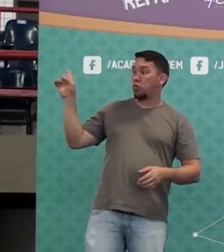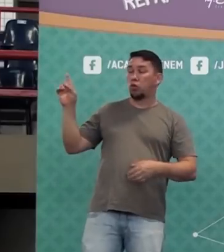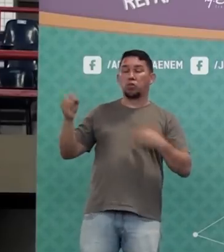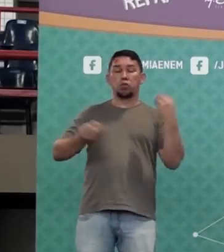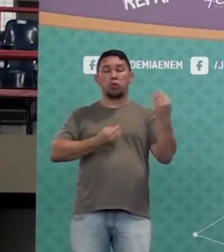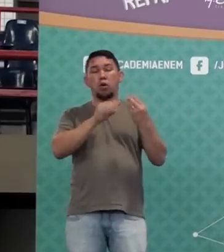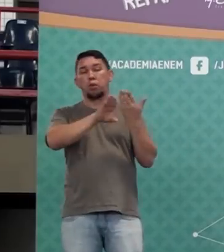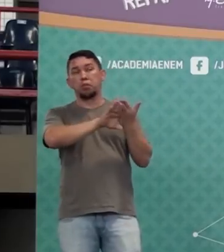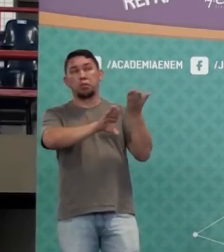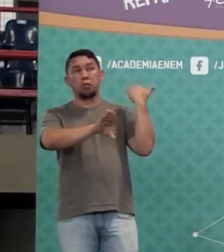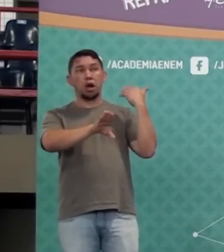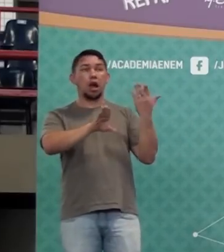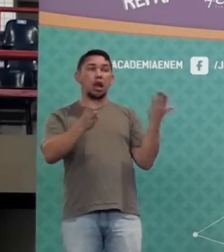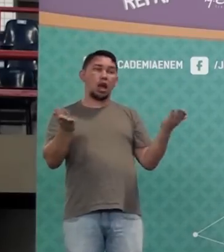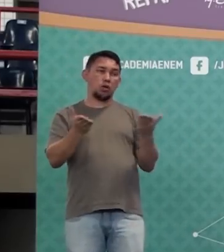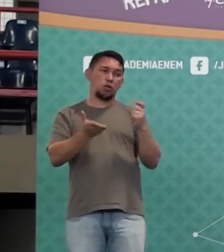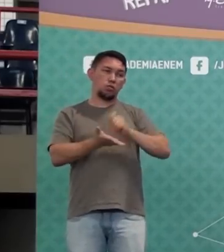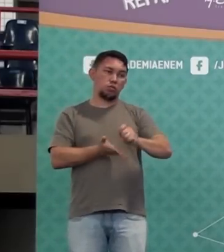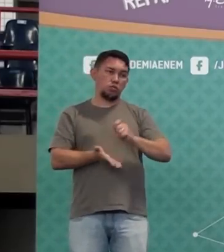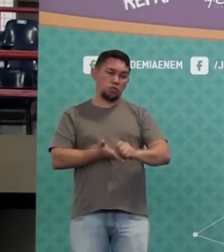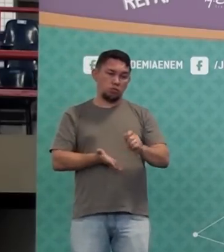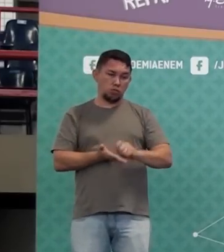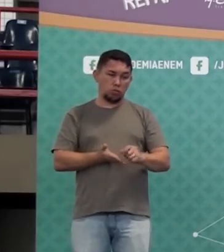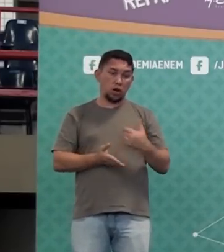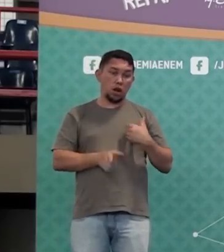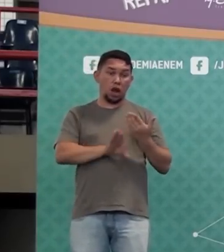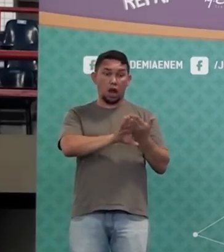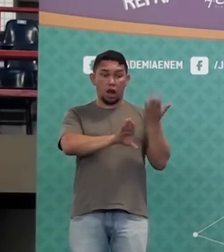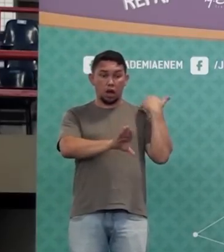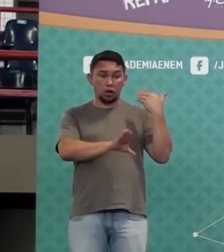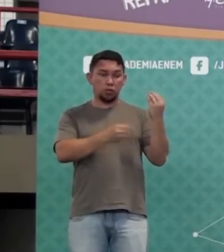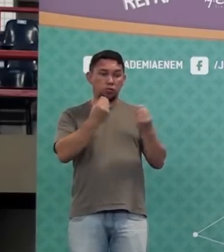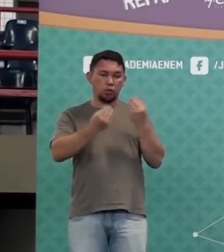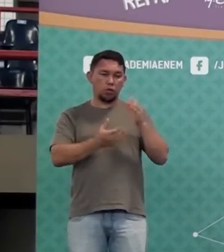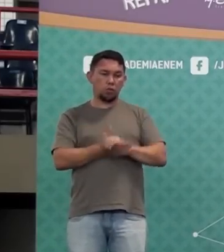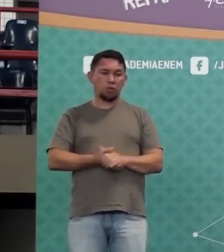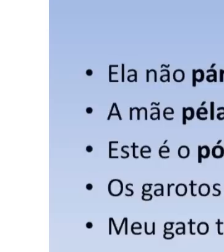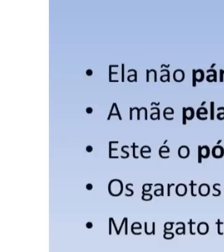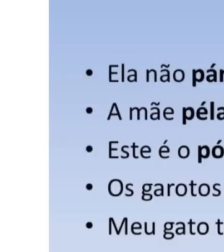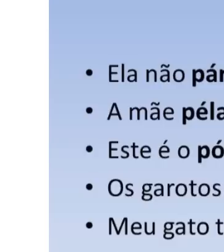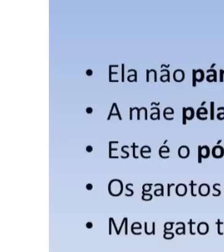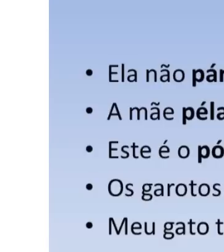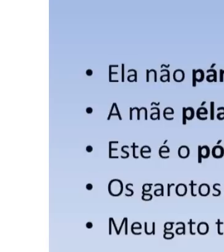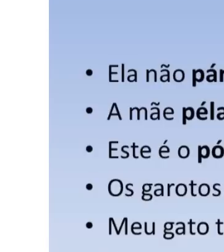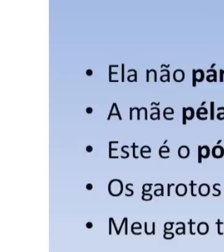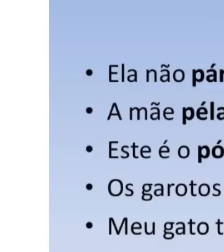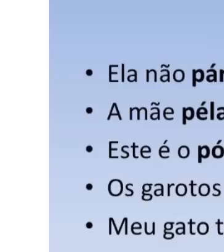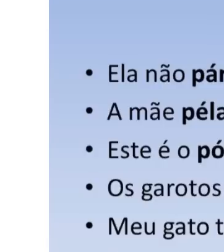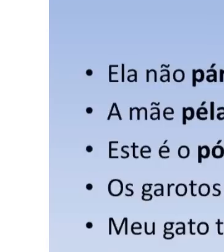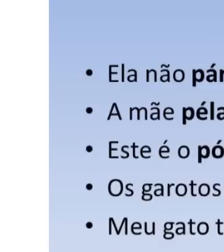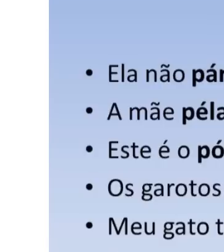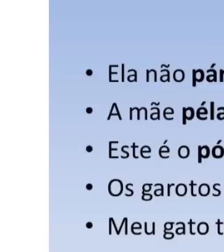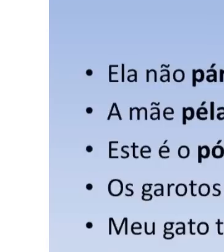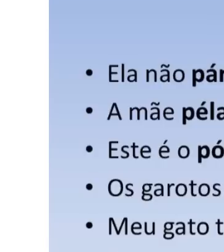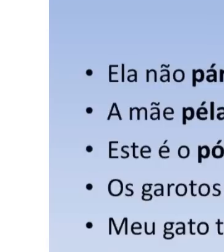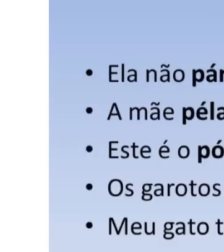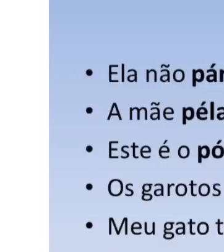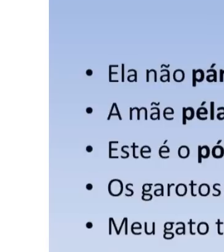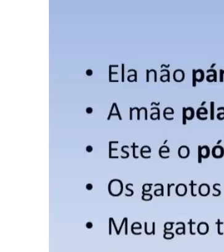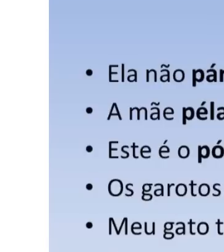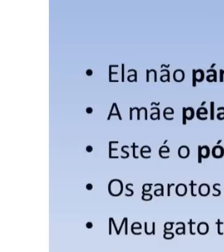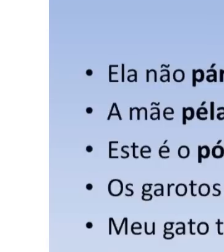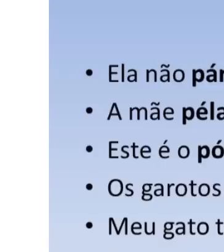como era e como se escreve. Antes a gente escrevia assim: ela não para de dançar.